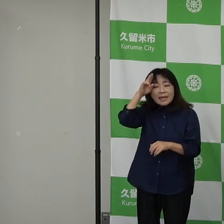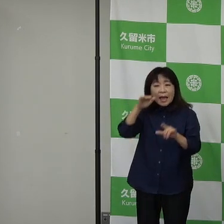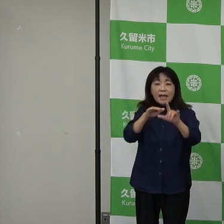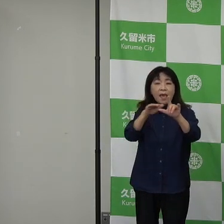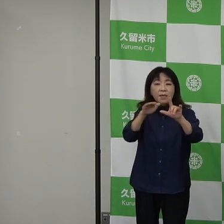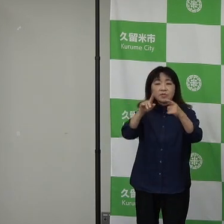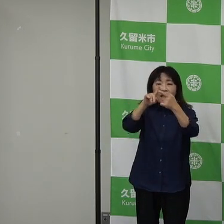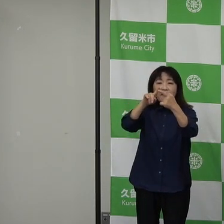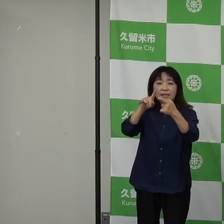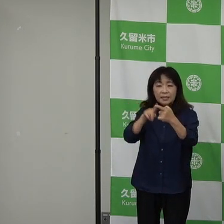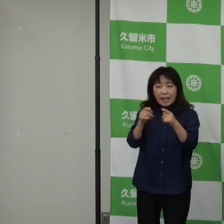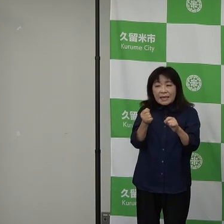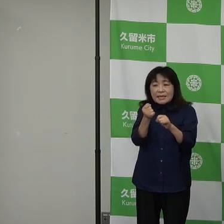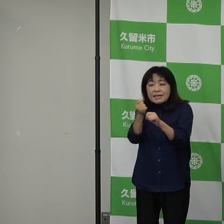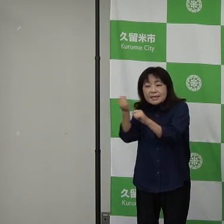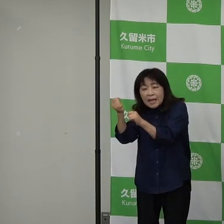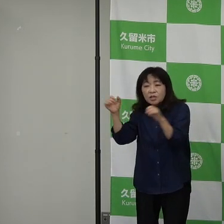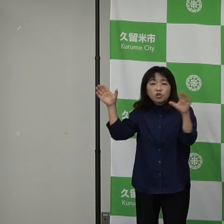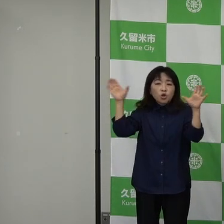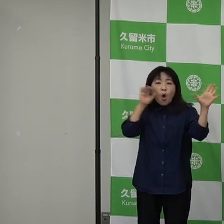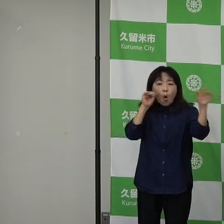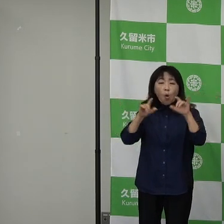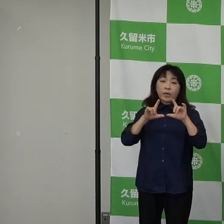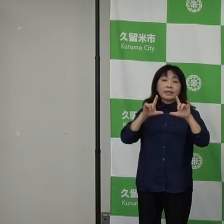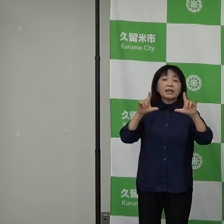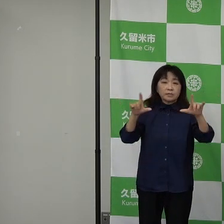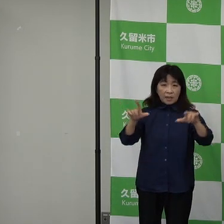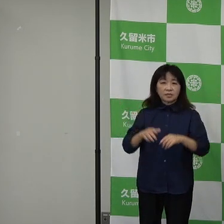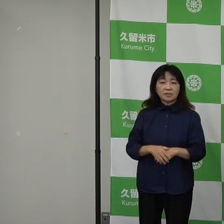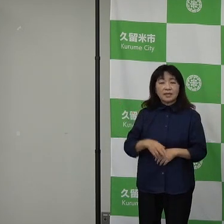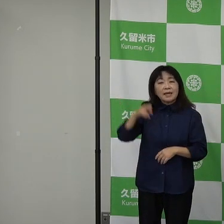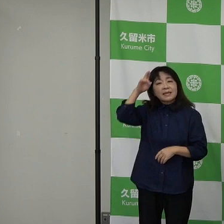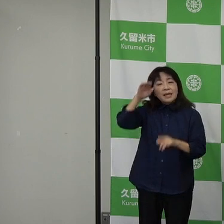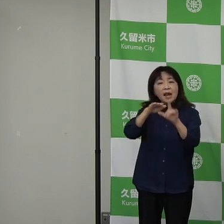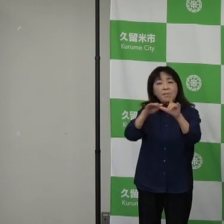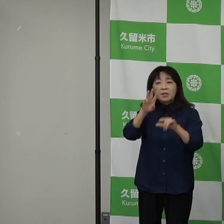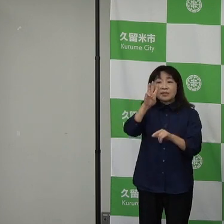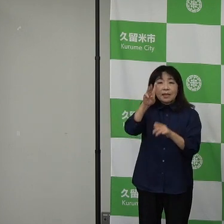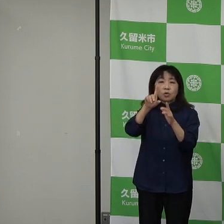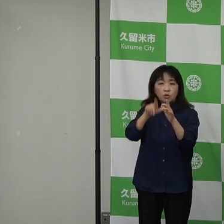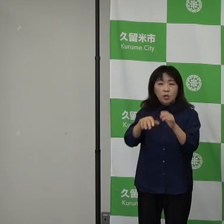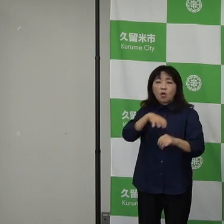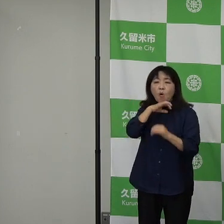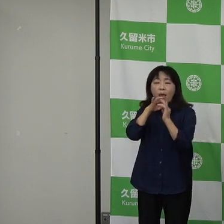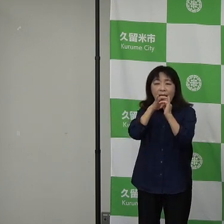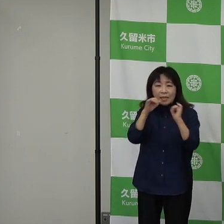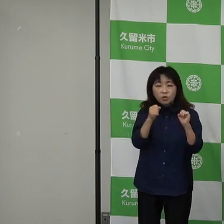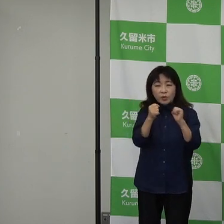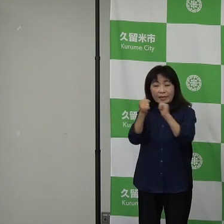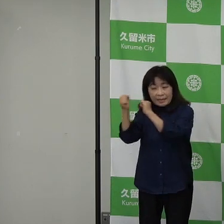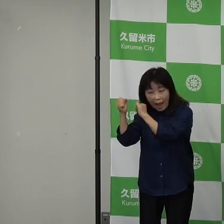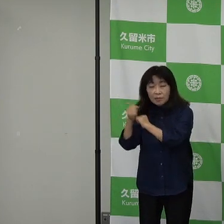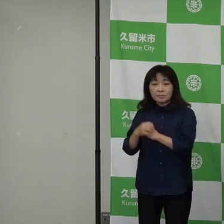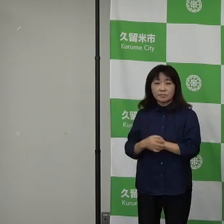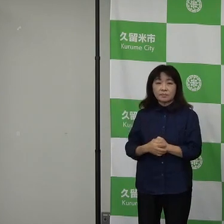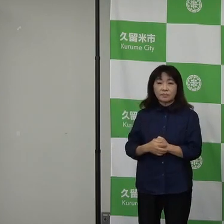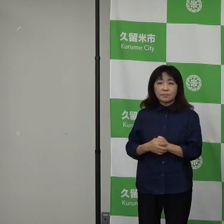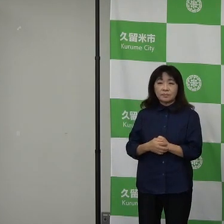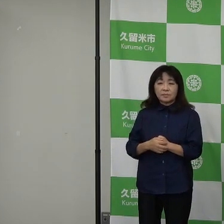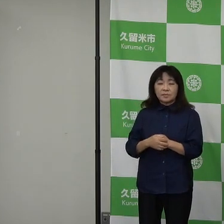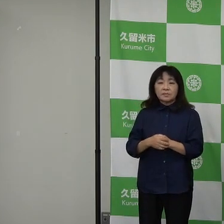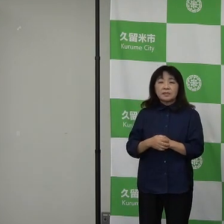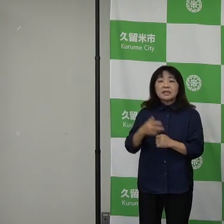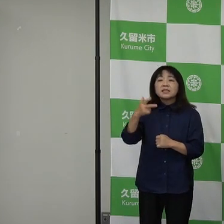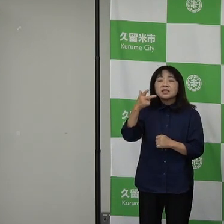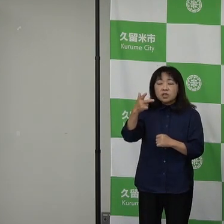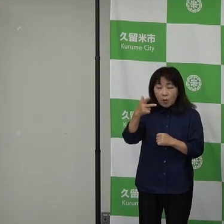応じて避難情報を出します。警戒レベル3では高齢者等の避難で、市は